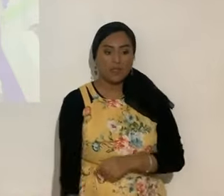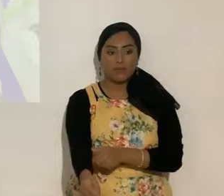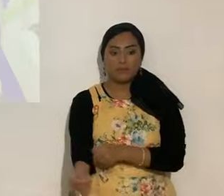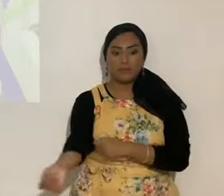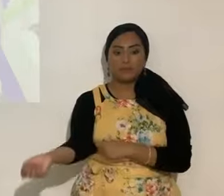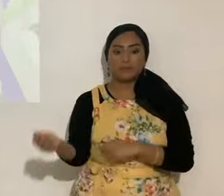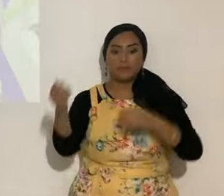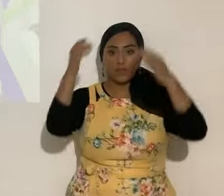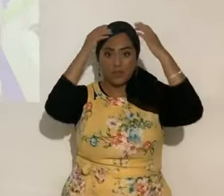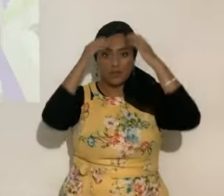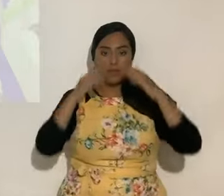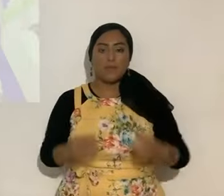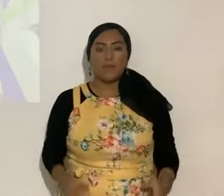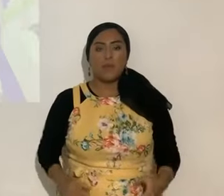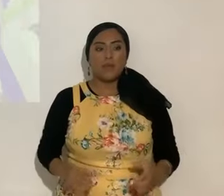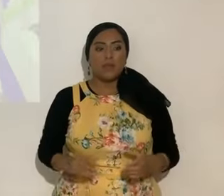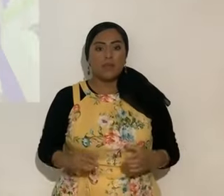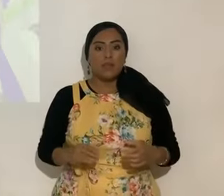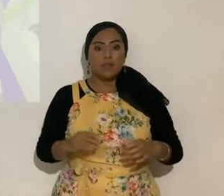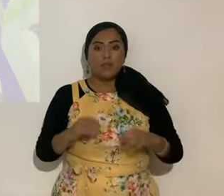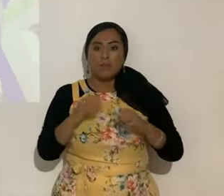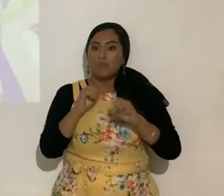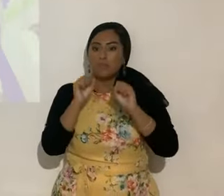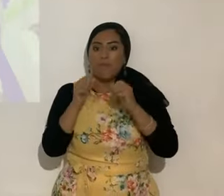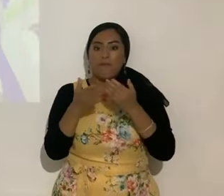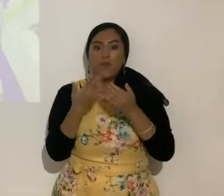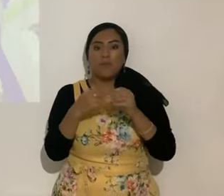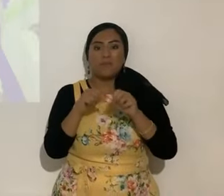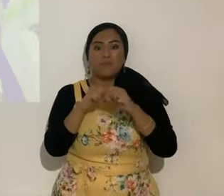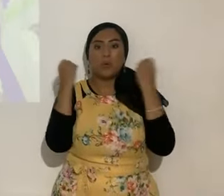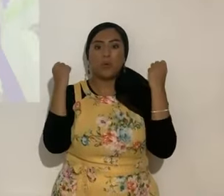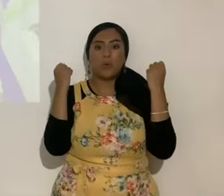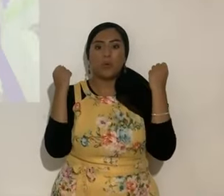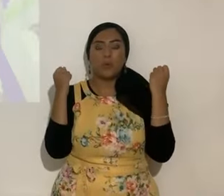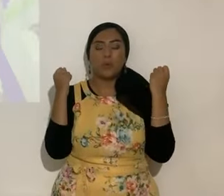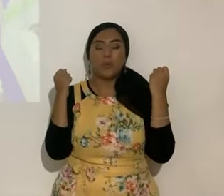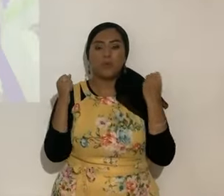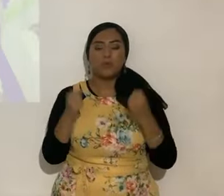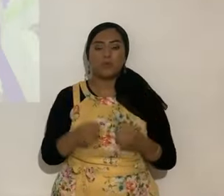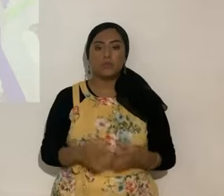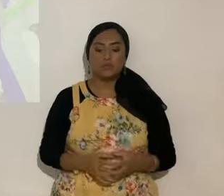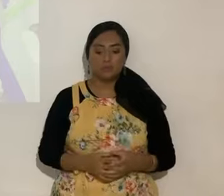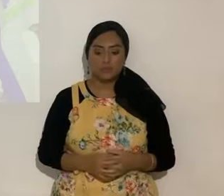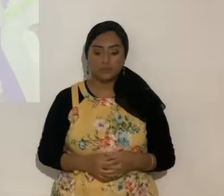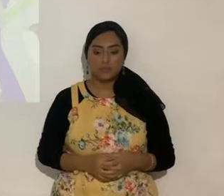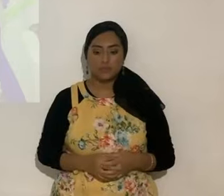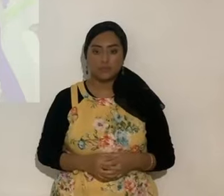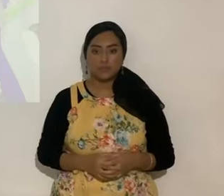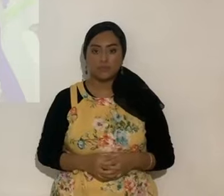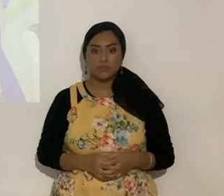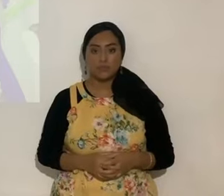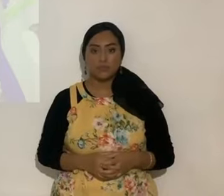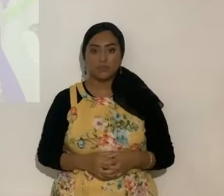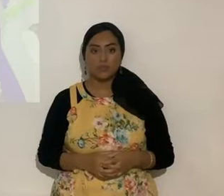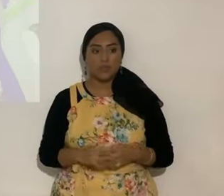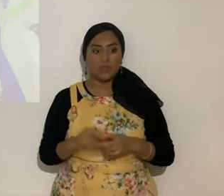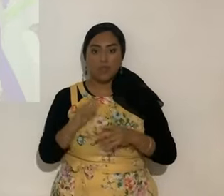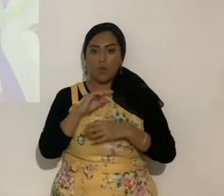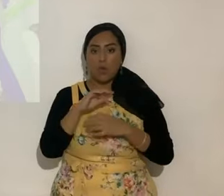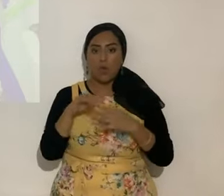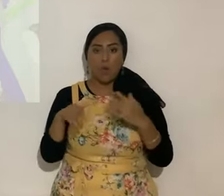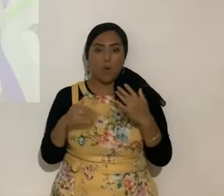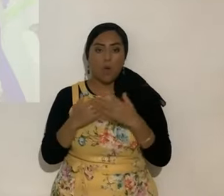entonces, el cuerpo es frágil, y es muy vulnerable, vulnerable en la vida, en toda,